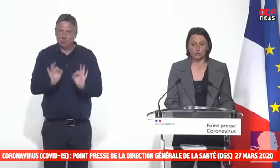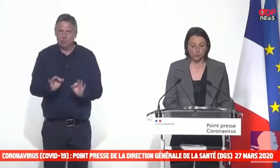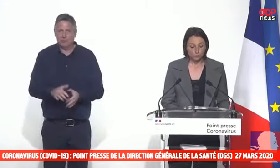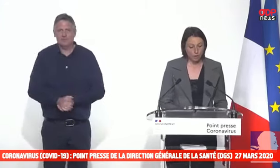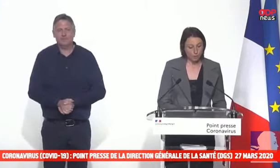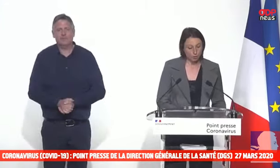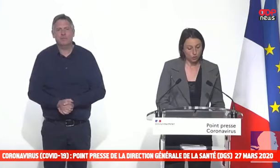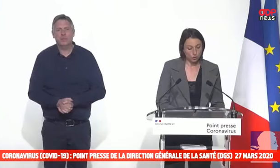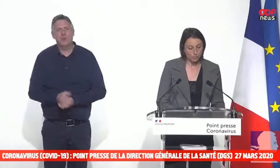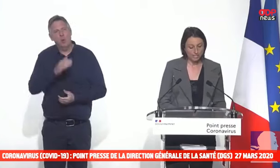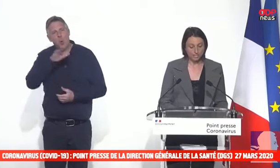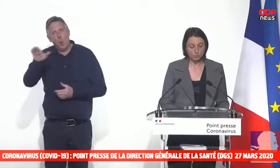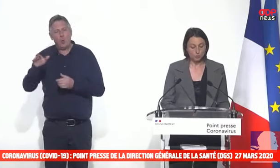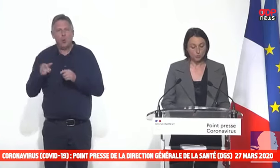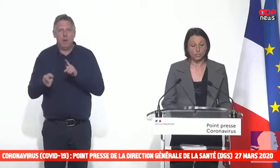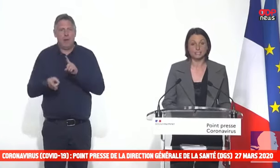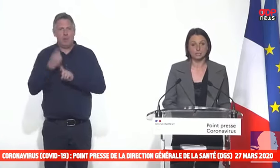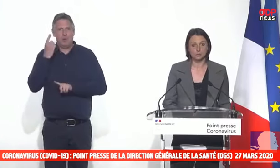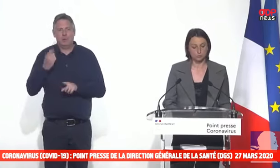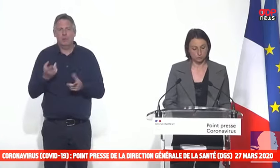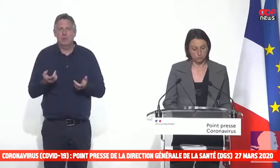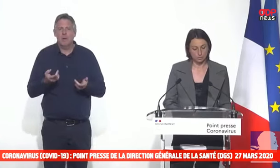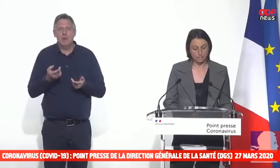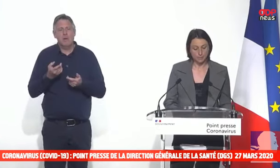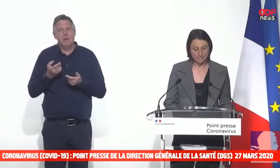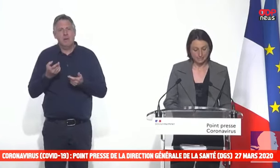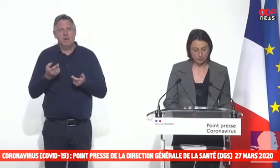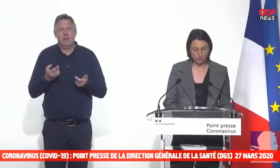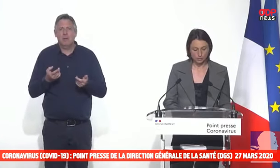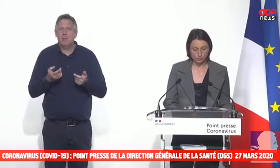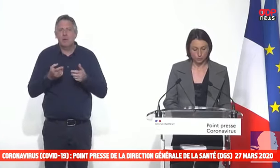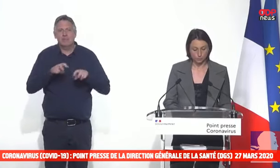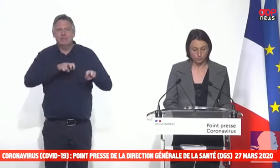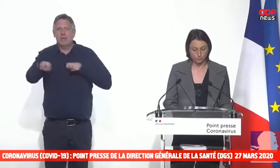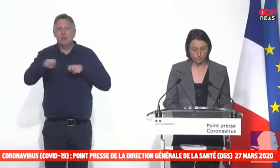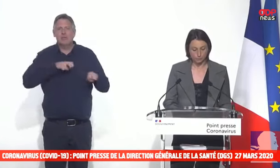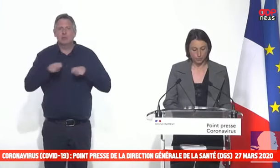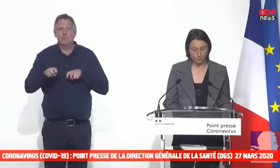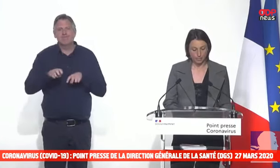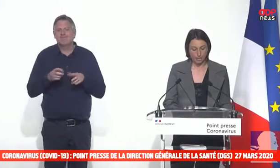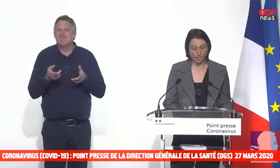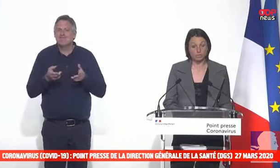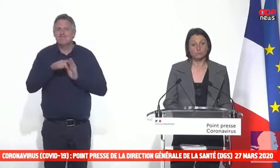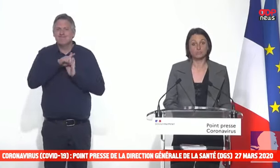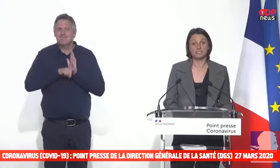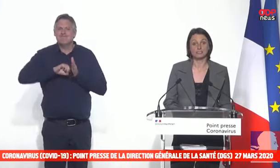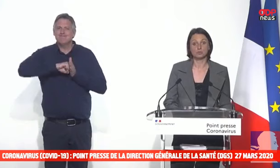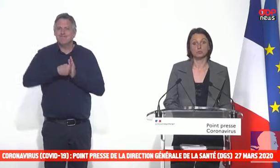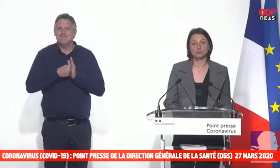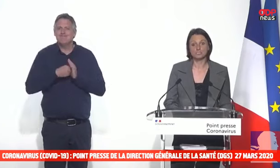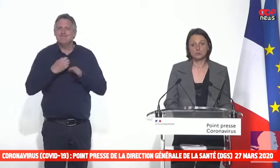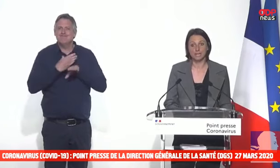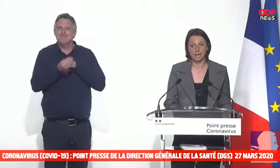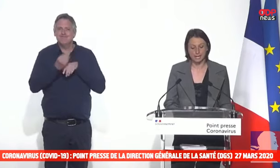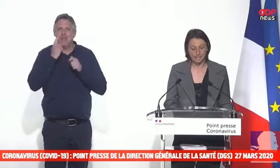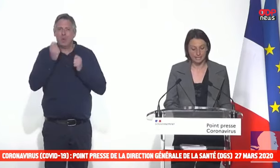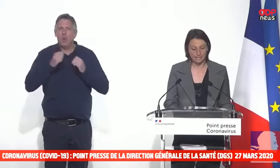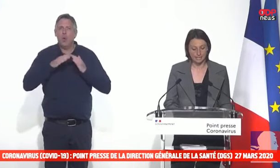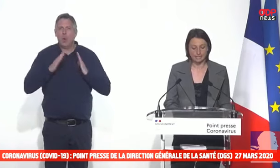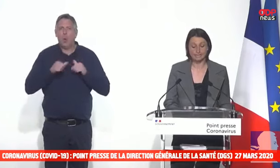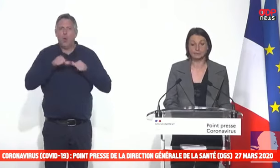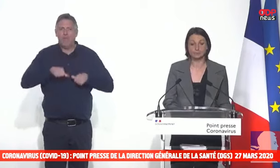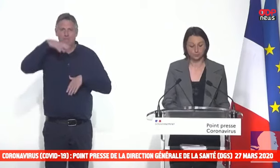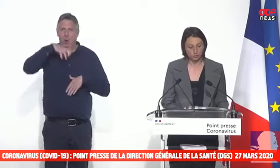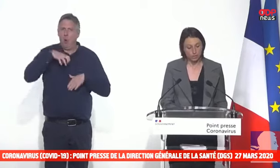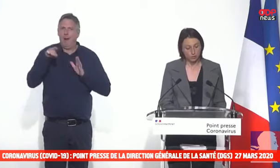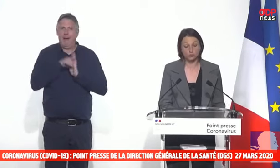Un autre point important concerne les mesures de restriction de la liberté de circulation. Comme vous le savez, le confinement est la règle et